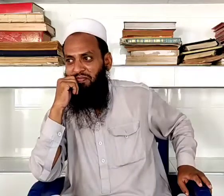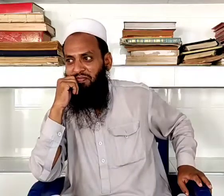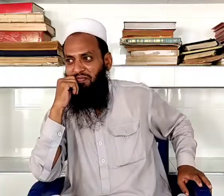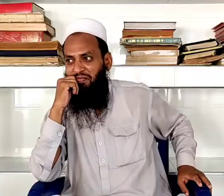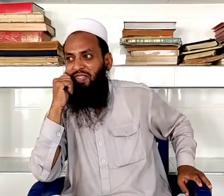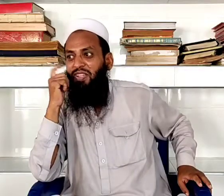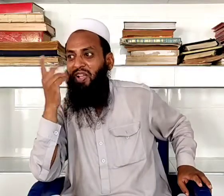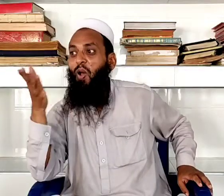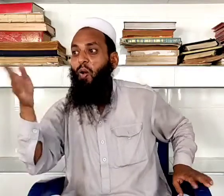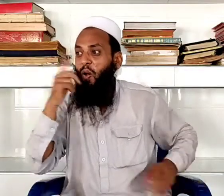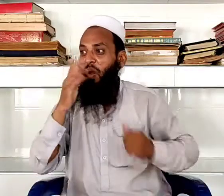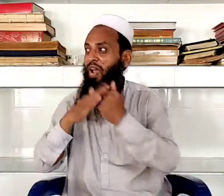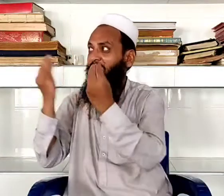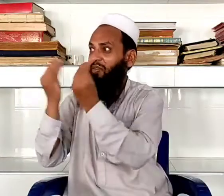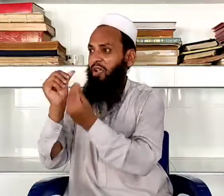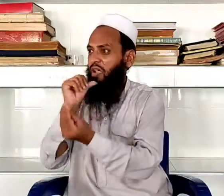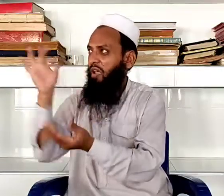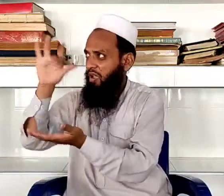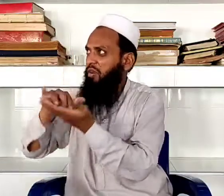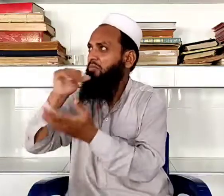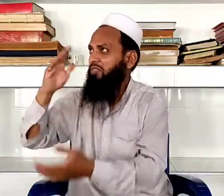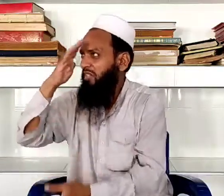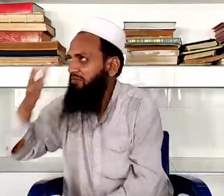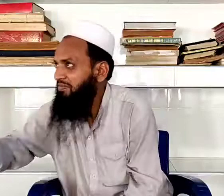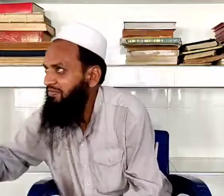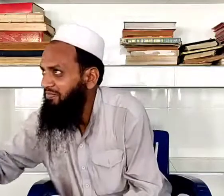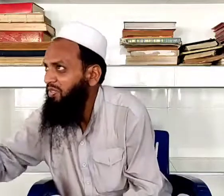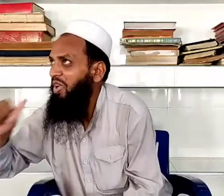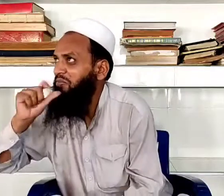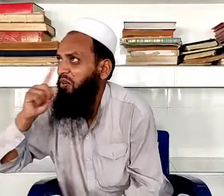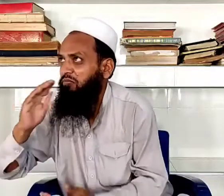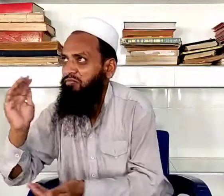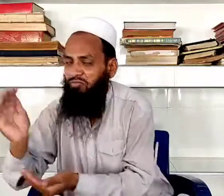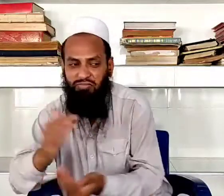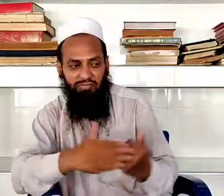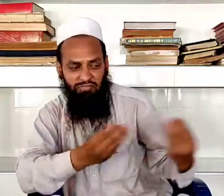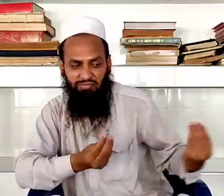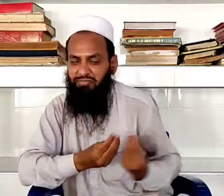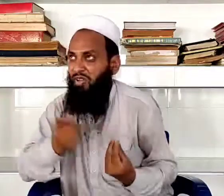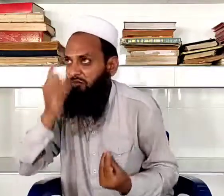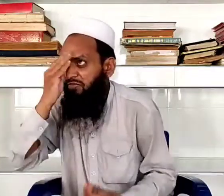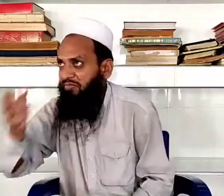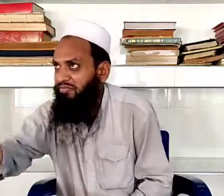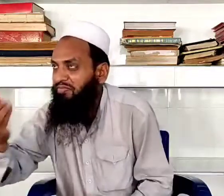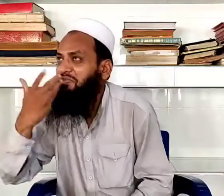है। इस वास्ते अली रजी अल्लाह तआला अन्हु नबी सल्लल्लाहु अलैहि वसल्लम के दामाद